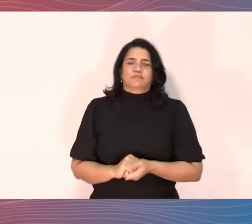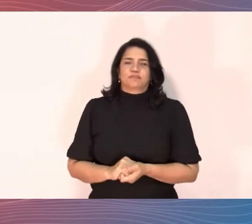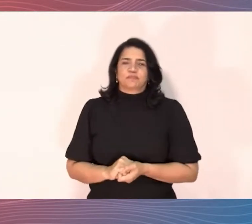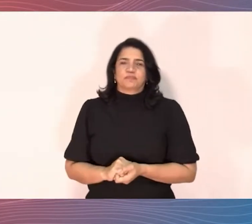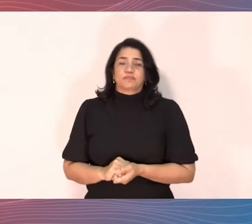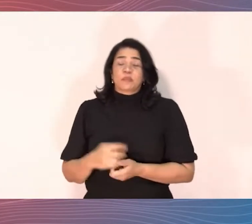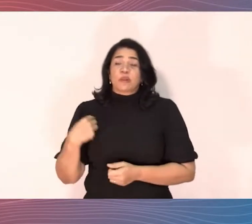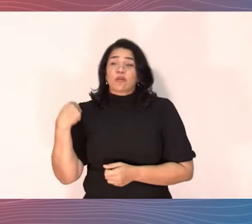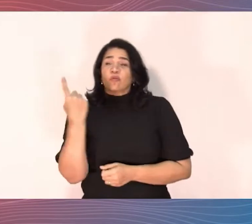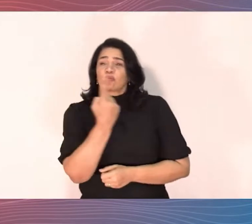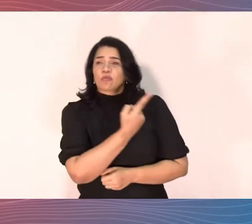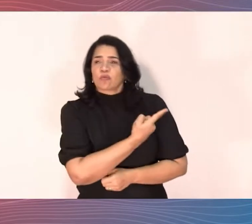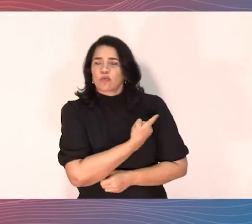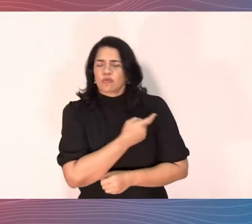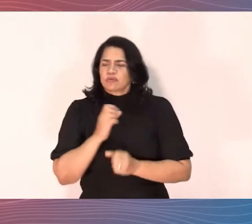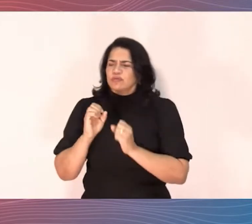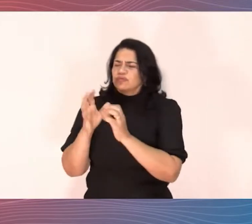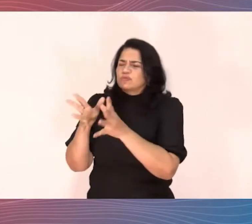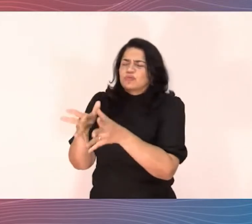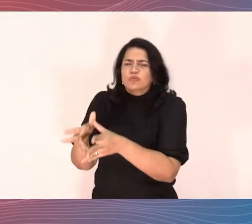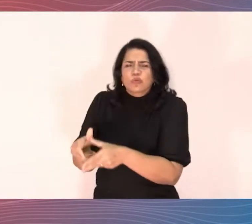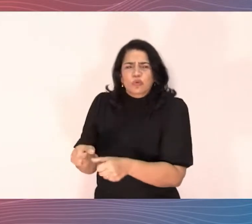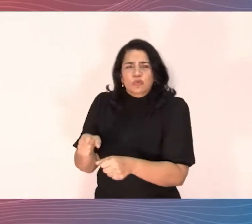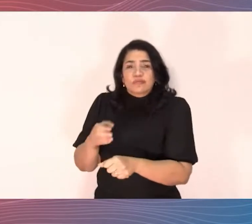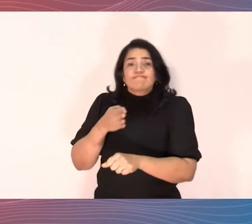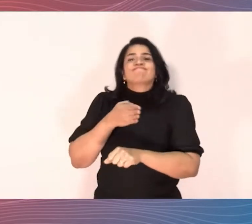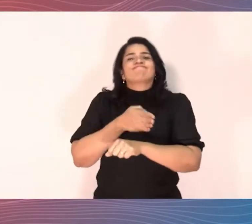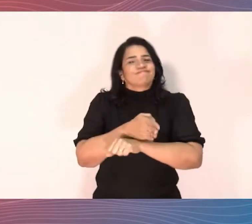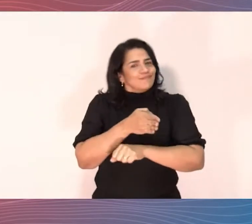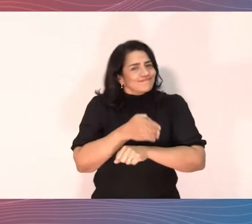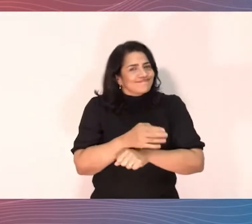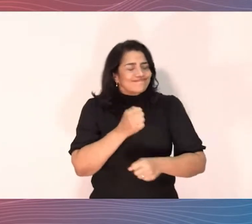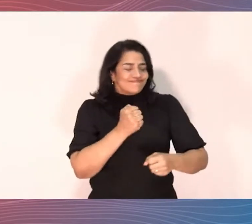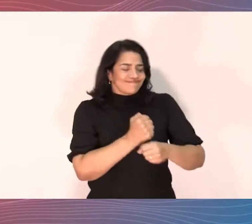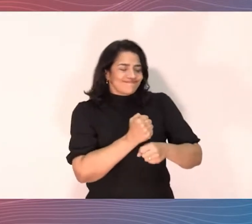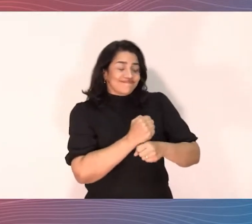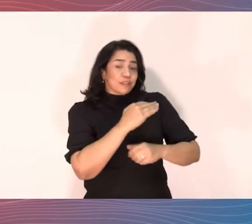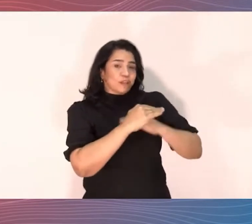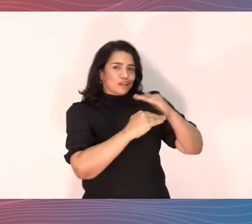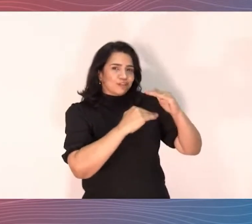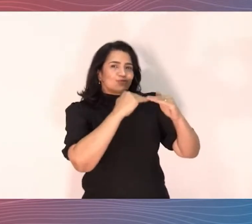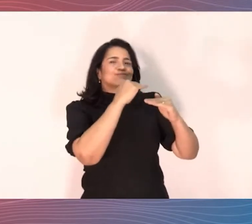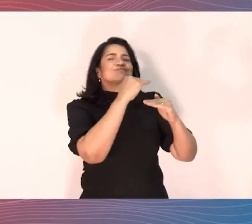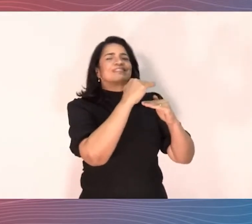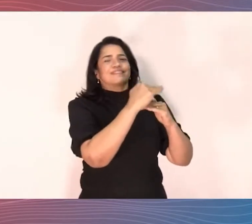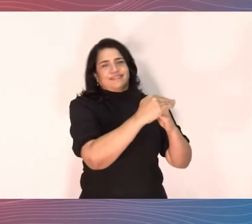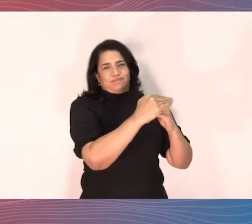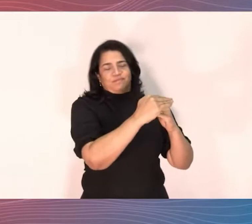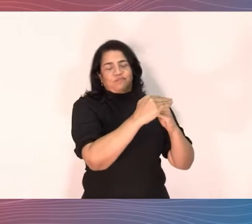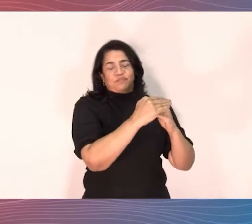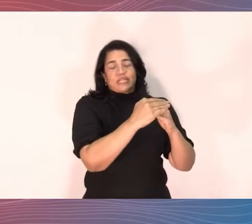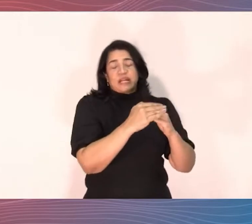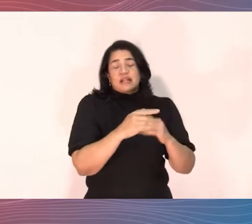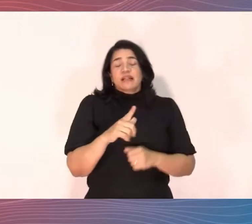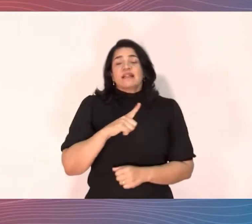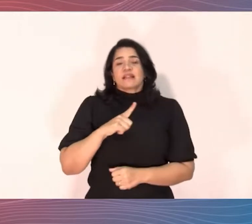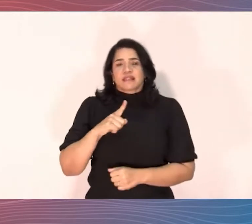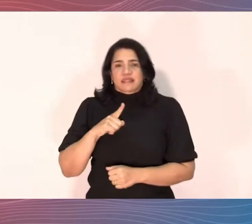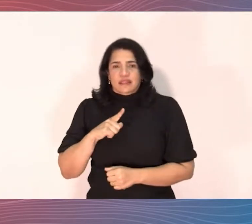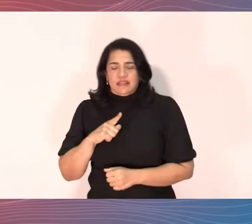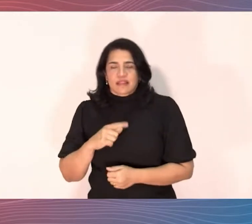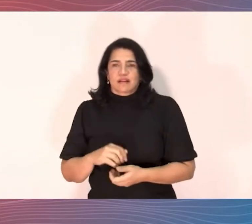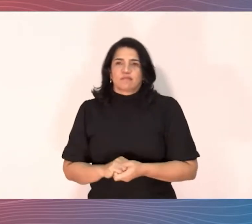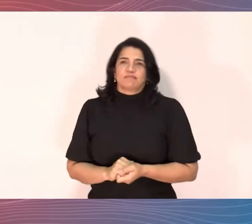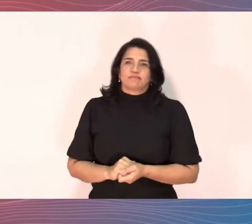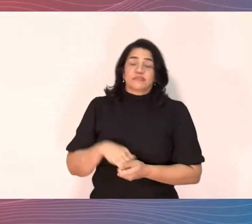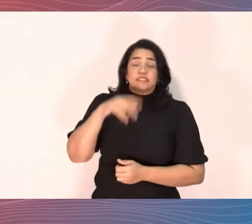Não somente apóstolos, profetas, evangelistas, pastores e mestres. Eles são para nos aperfeiçoar, para que toda parte,